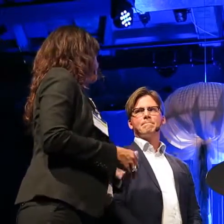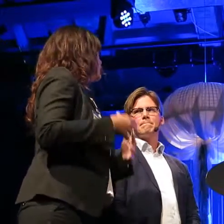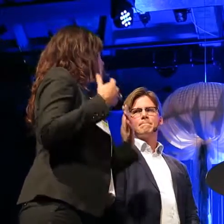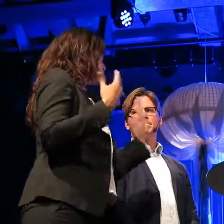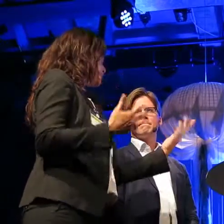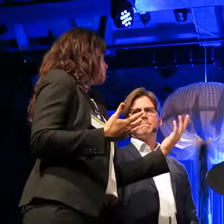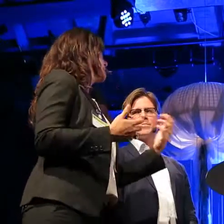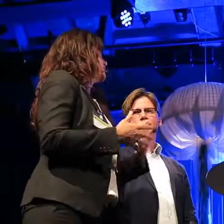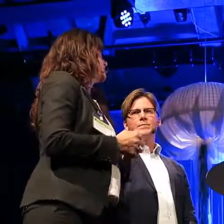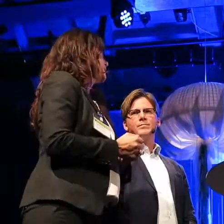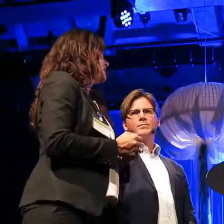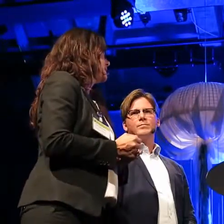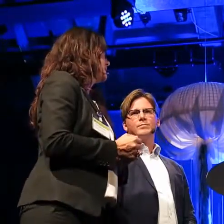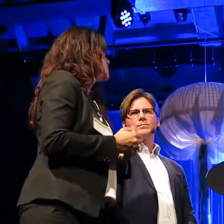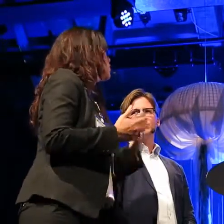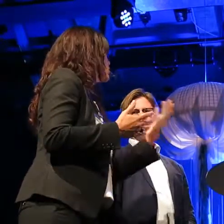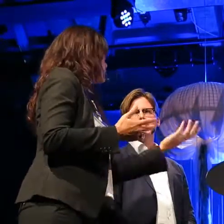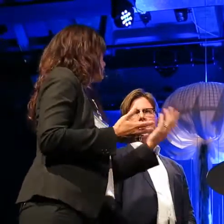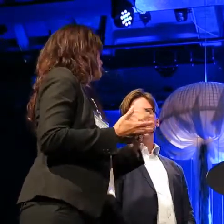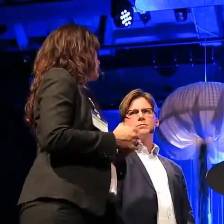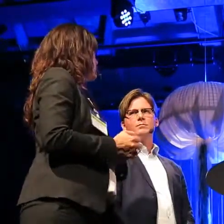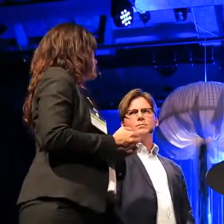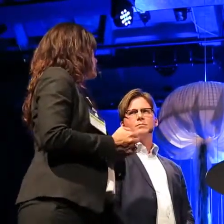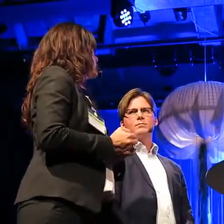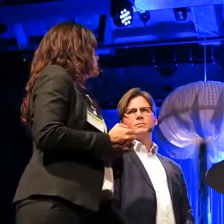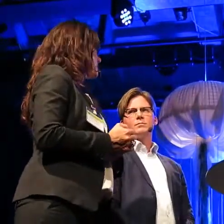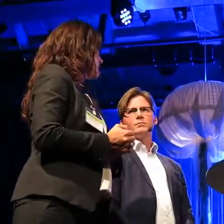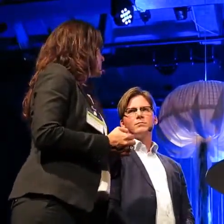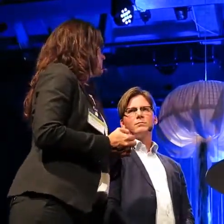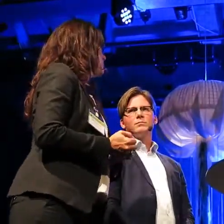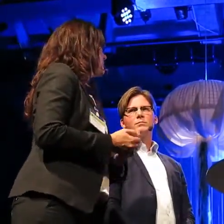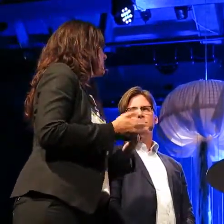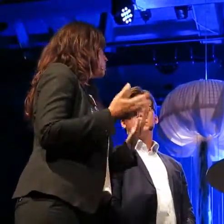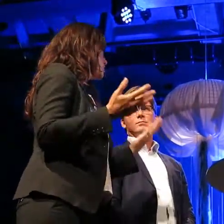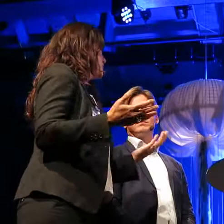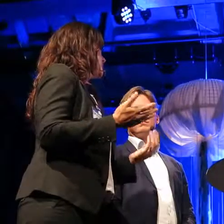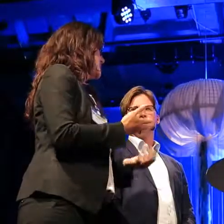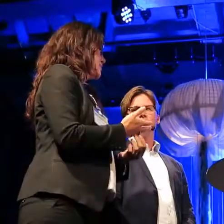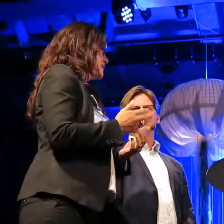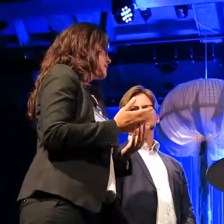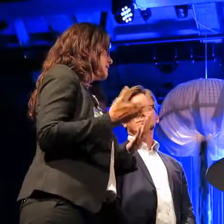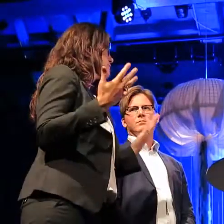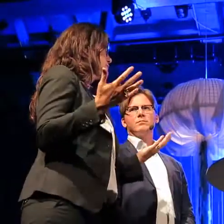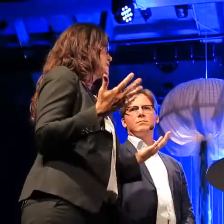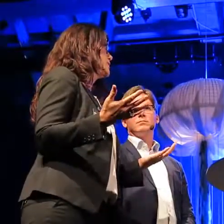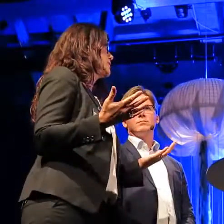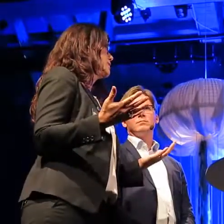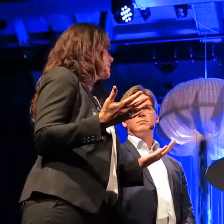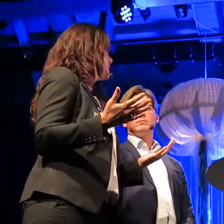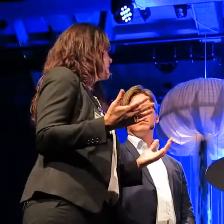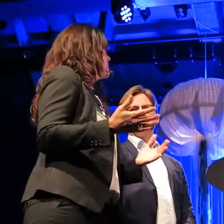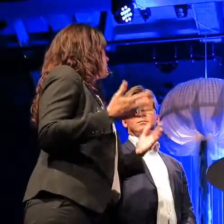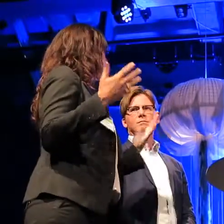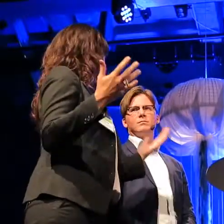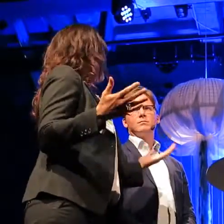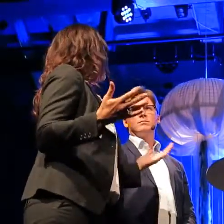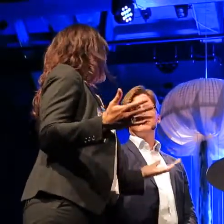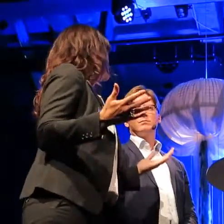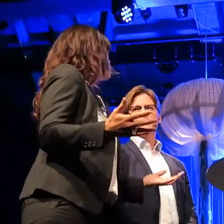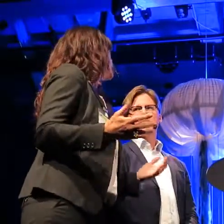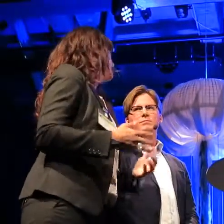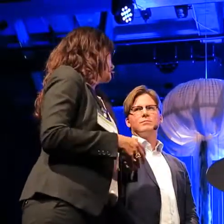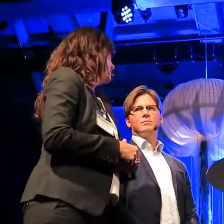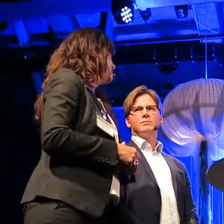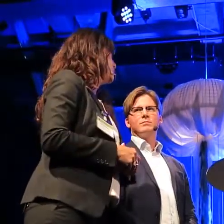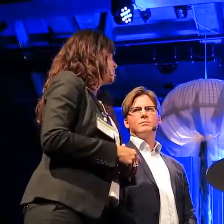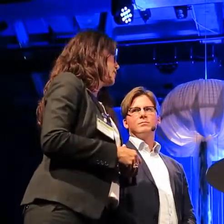över blocken för just de långsiktiga spelreglerna som också efterfrågas. Så att, men också precis som Erik sa, det låter som att vi inte pratar med varandra. Det finns ju på